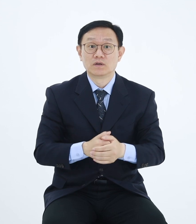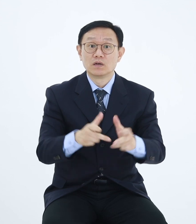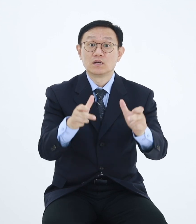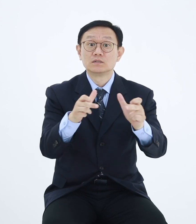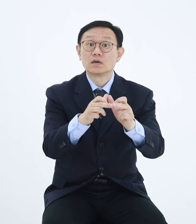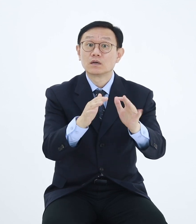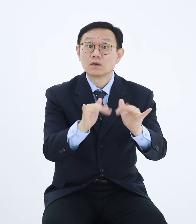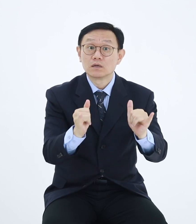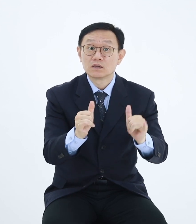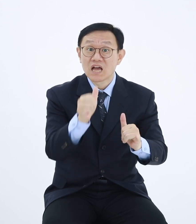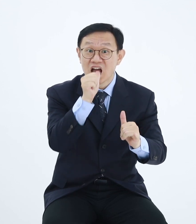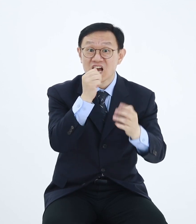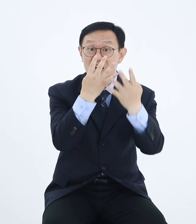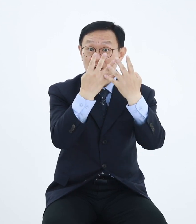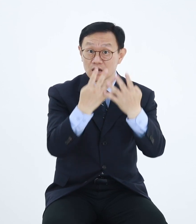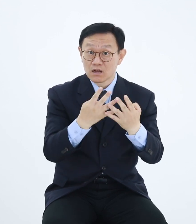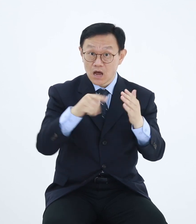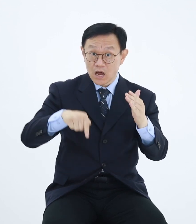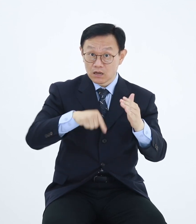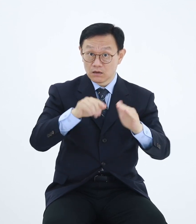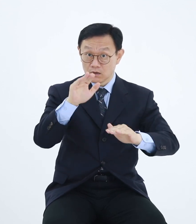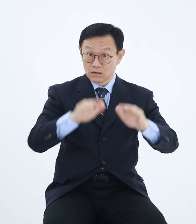장애인은 교도소에서도 차별받나요